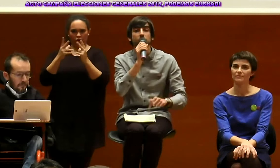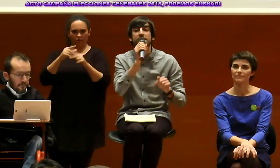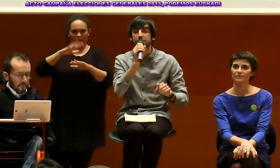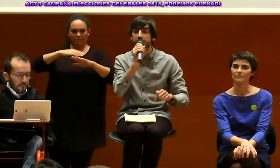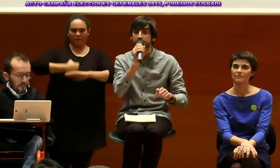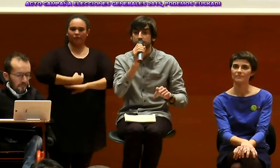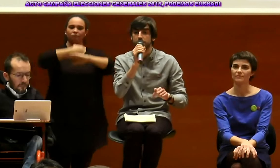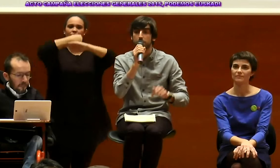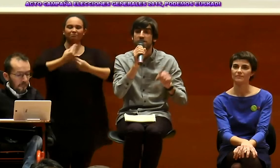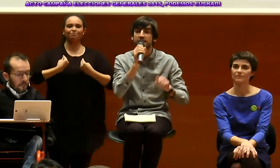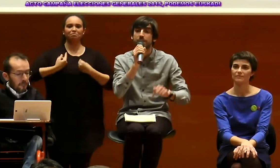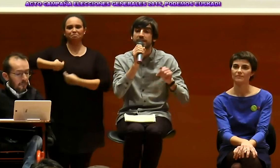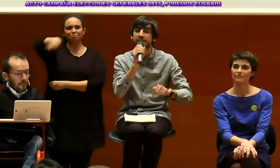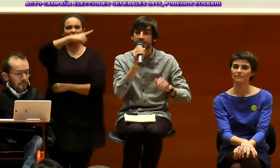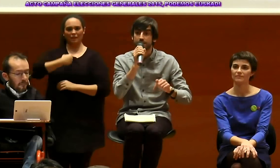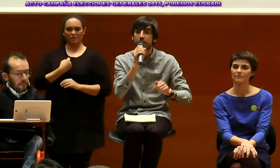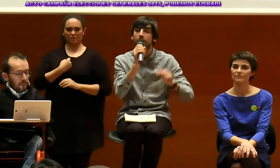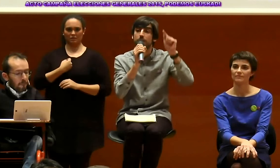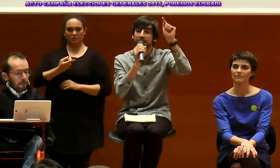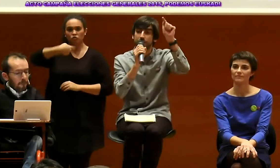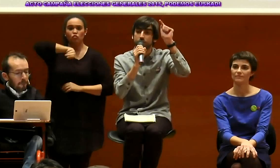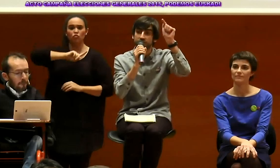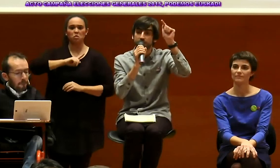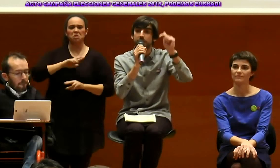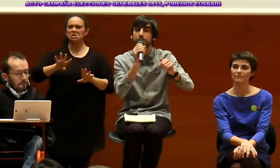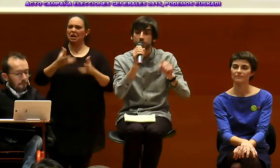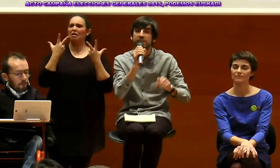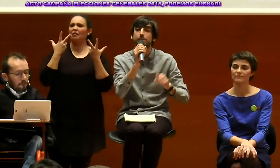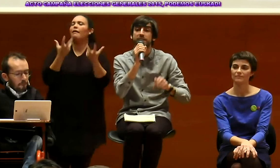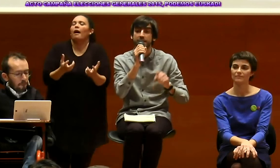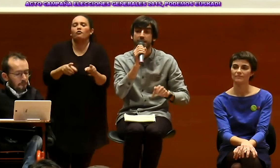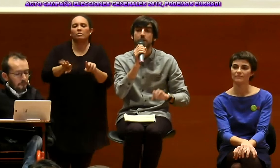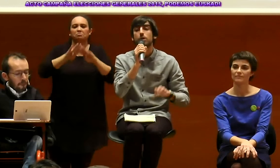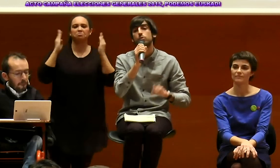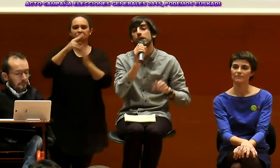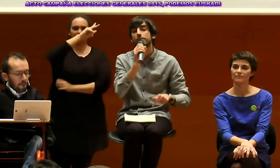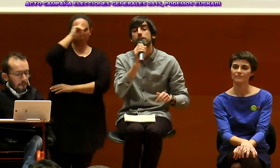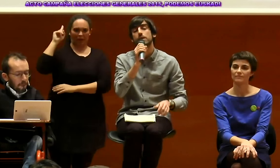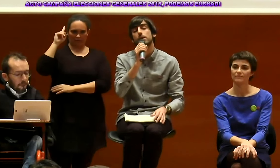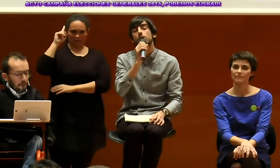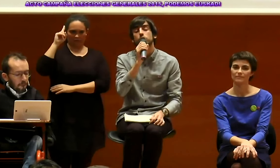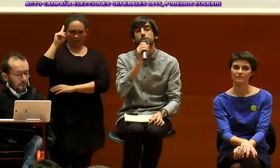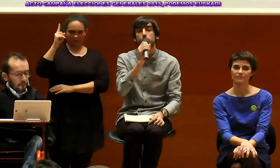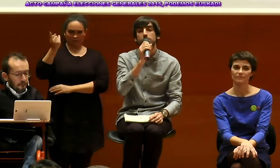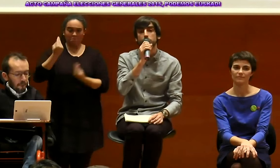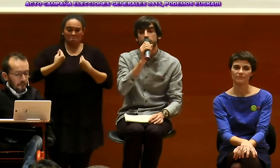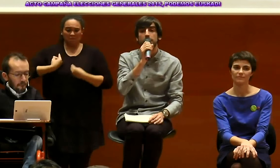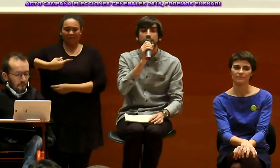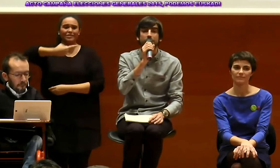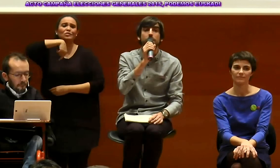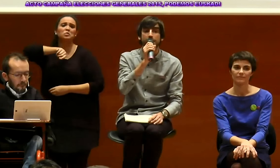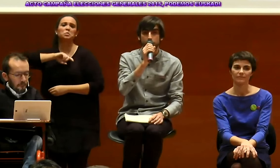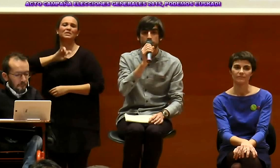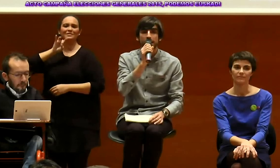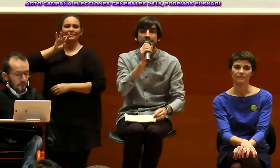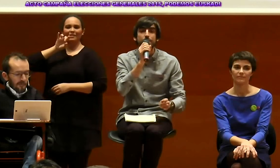regir nuestras vidas aquí, aunque el Parlamento esté en Madrid, nuestras vidas aquí durante los próximos